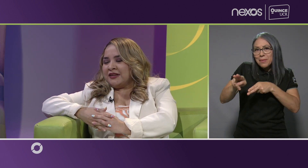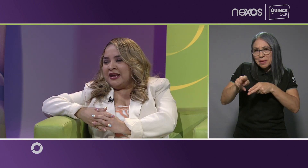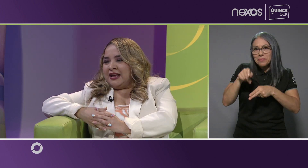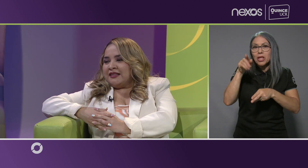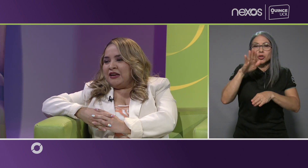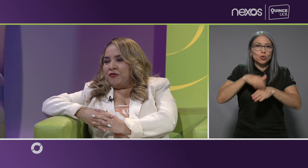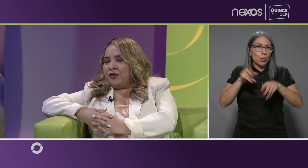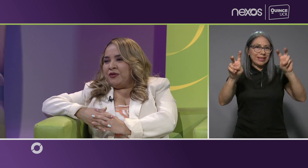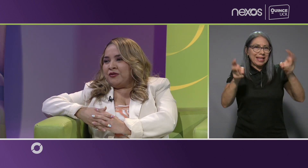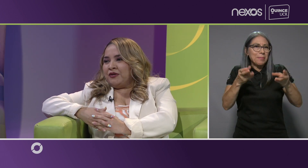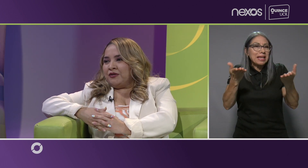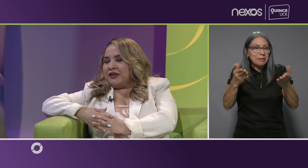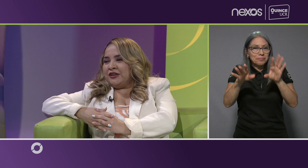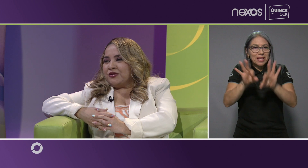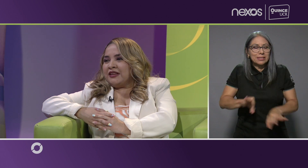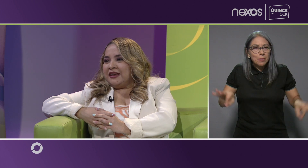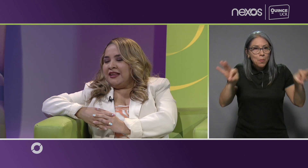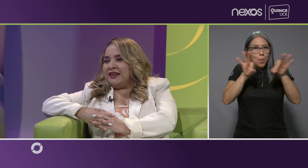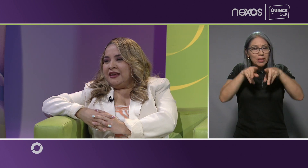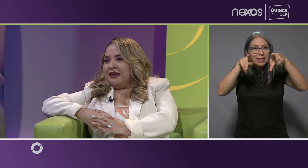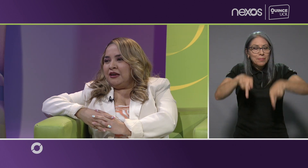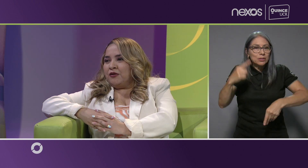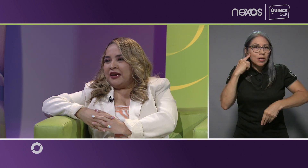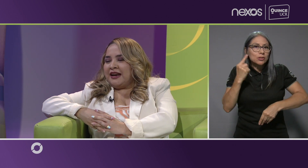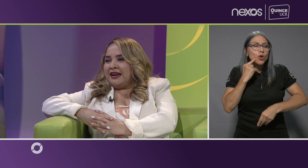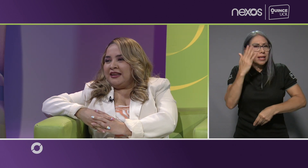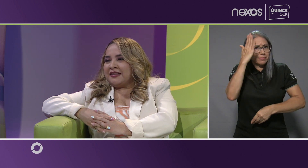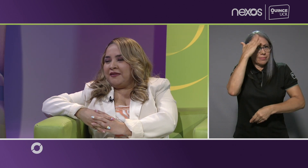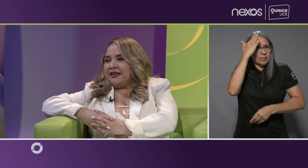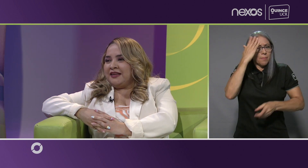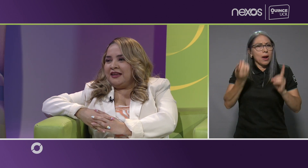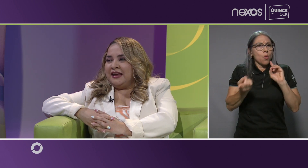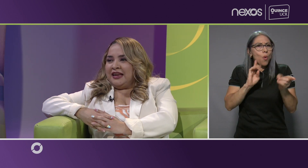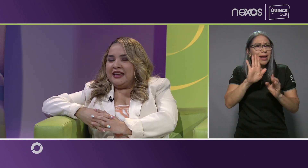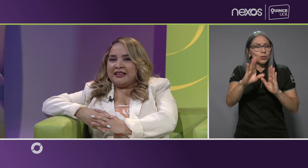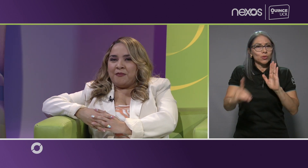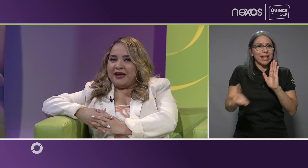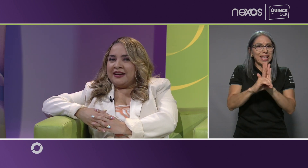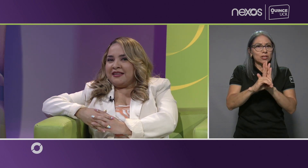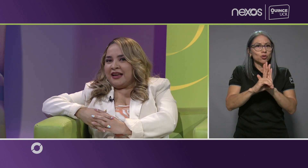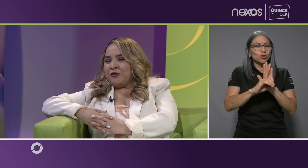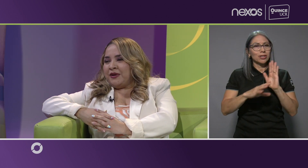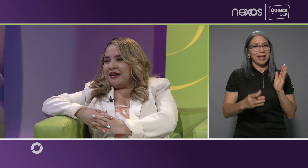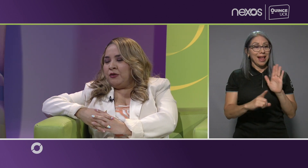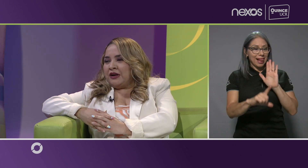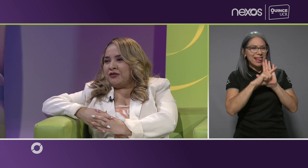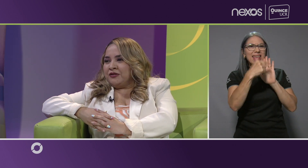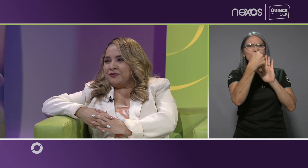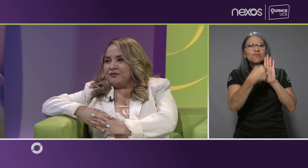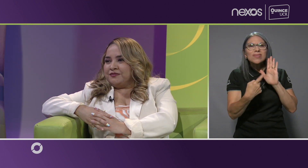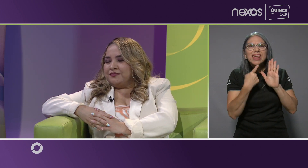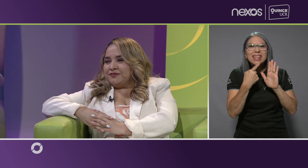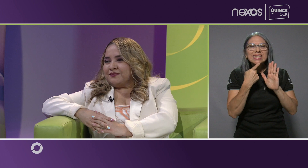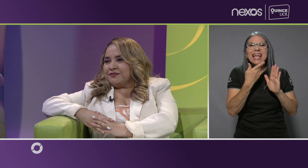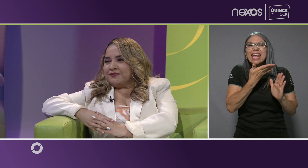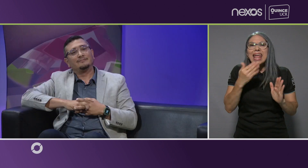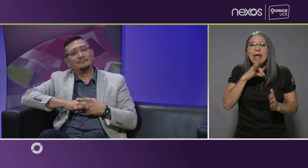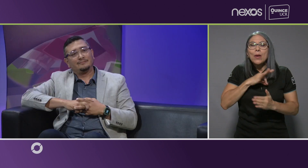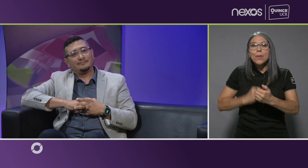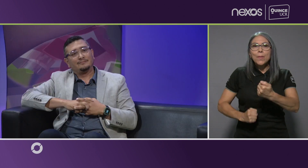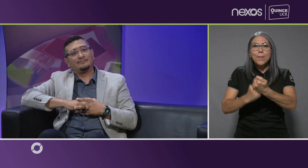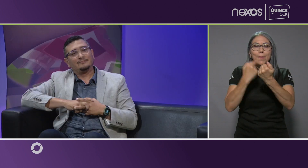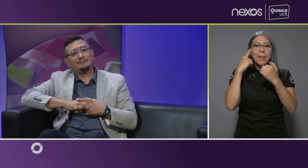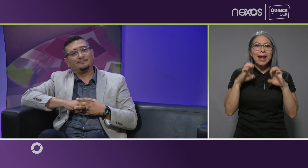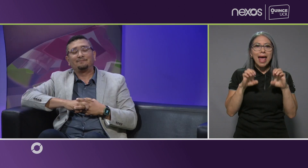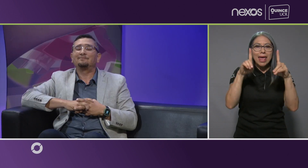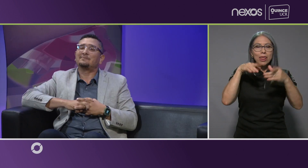personas sordas se informen sobre los derechos que tienen y lo que la ley establece y les ampara, en este caso, para la educación.